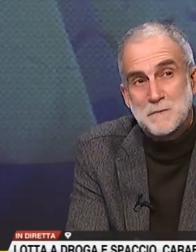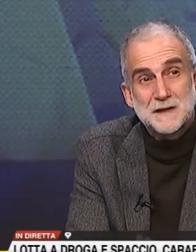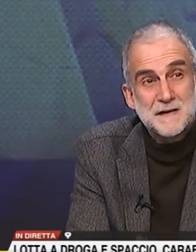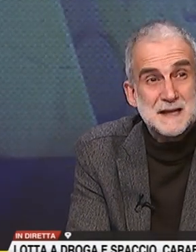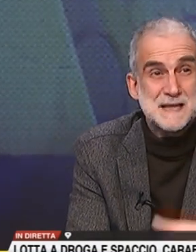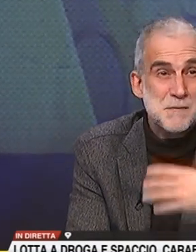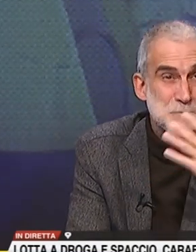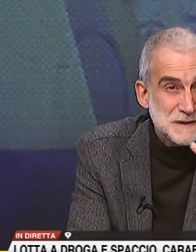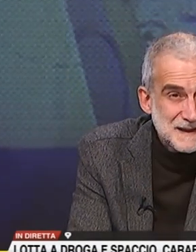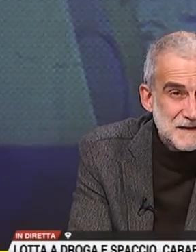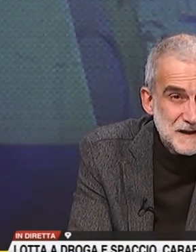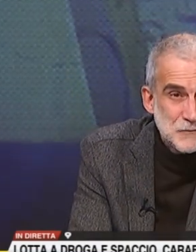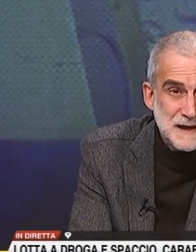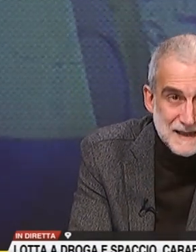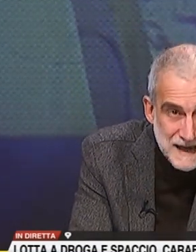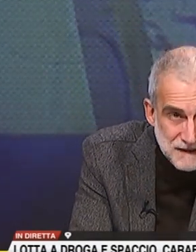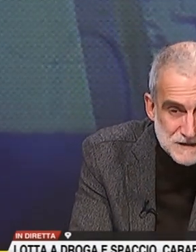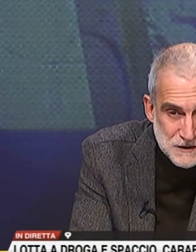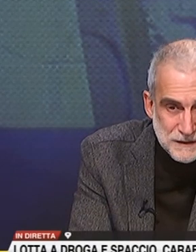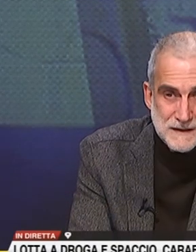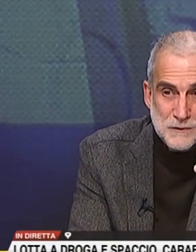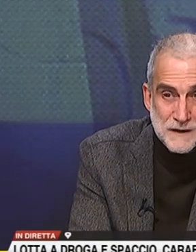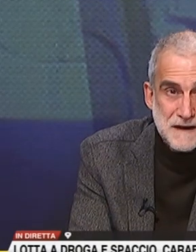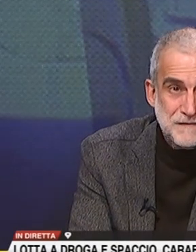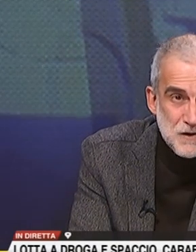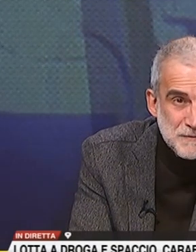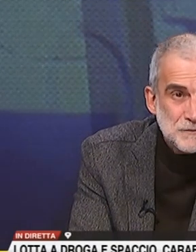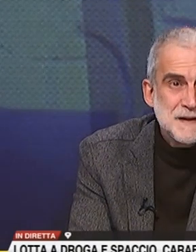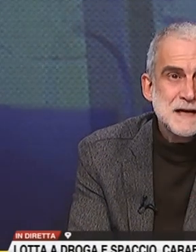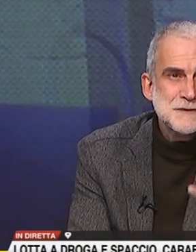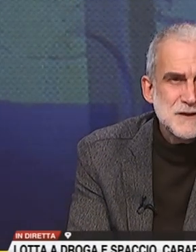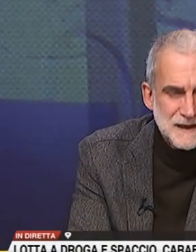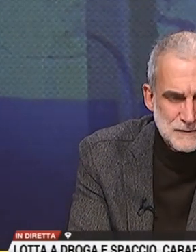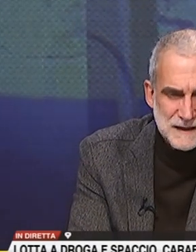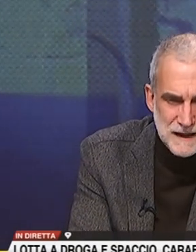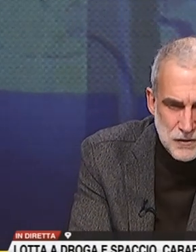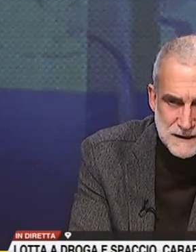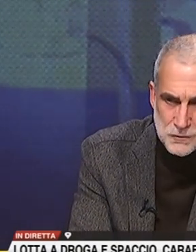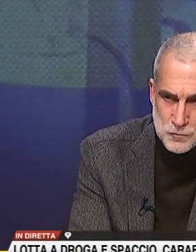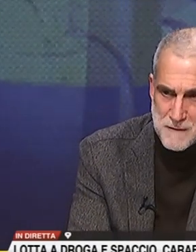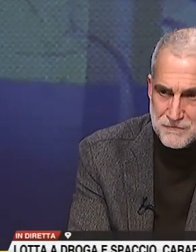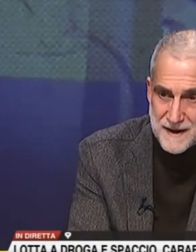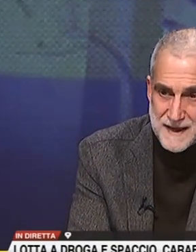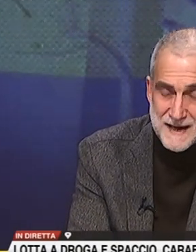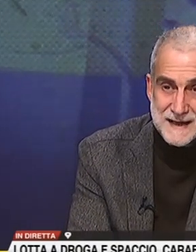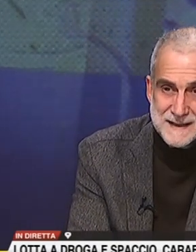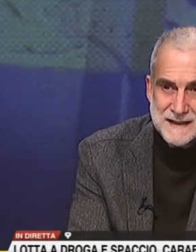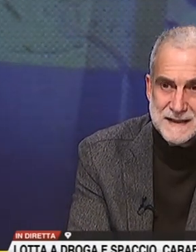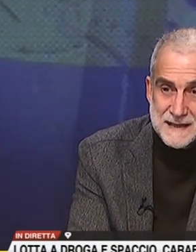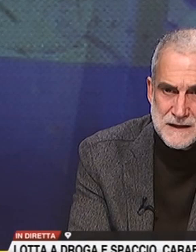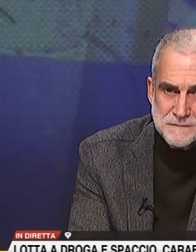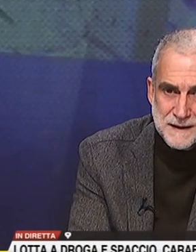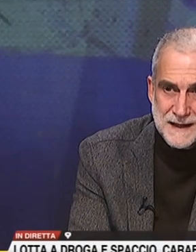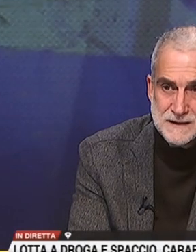quali dobbiamo intervenire. Sarebbe importante avere una chiara visione di quello che è il fenomeno. Cioè, io credo che la cosa che non dobbiamo fare è cadere